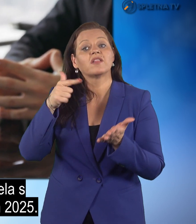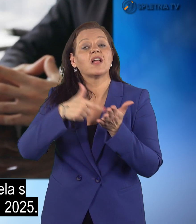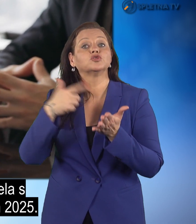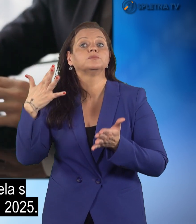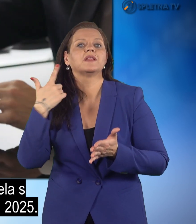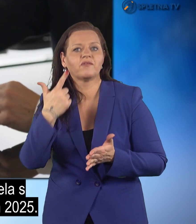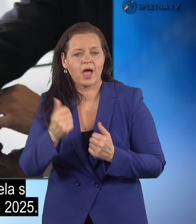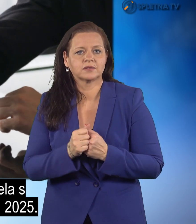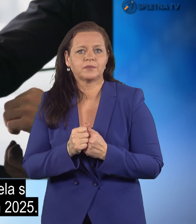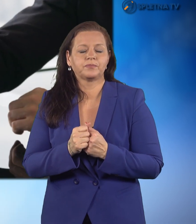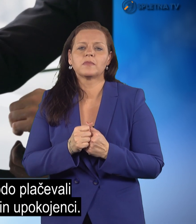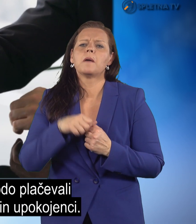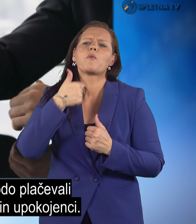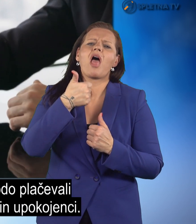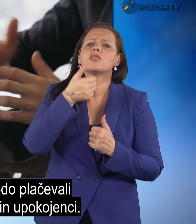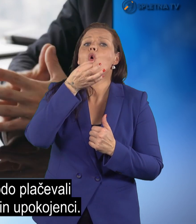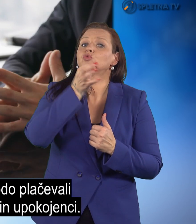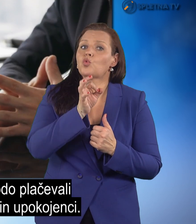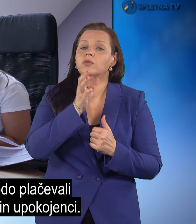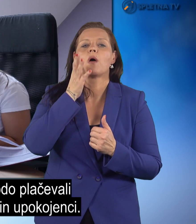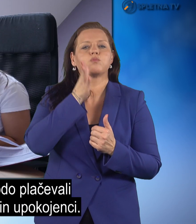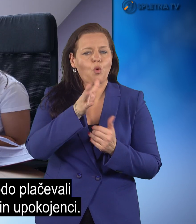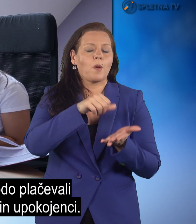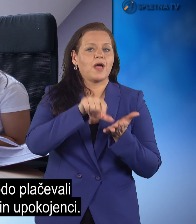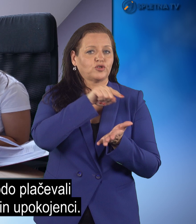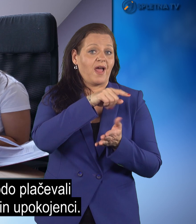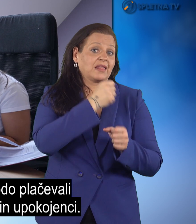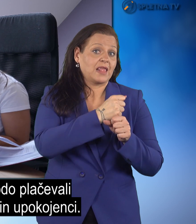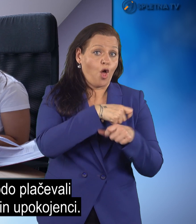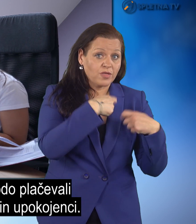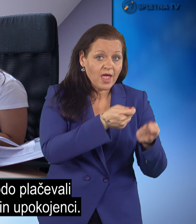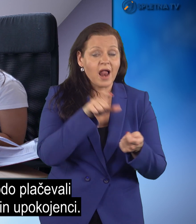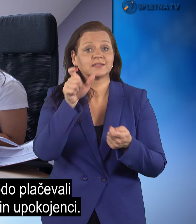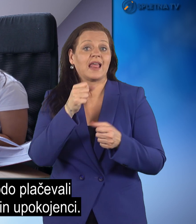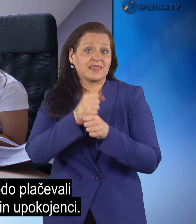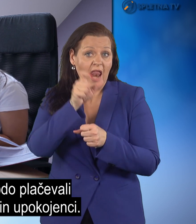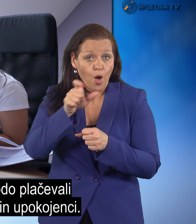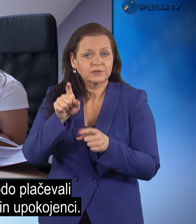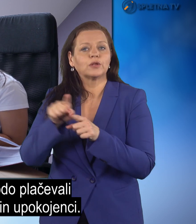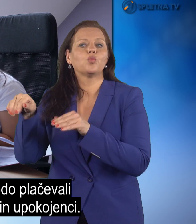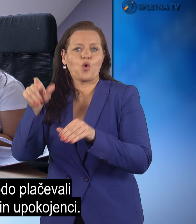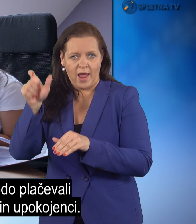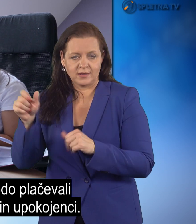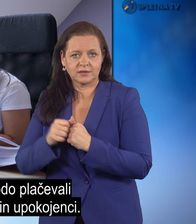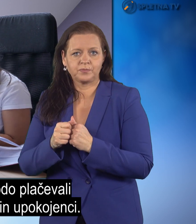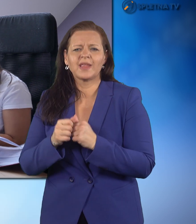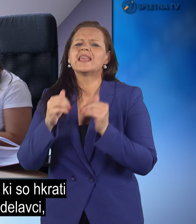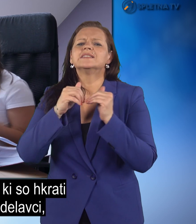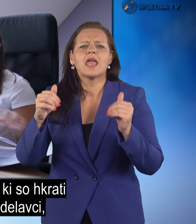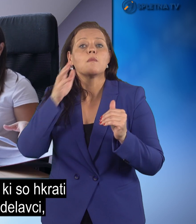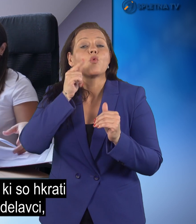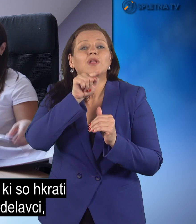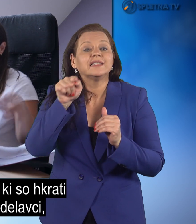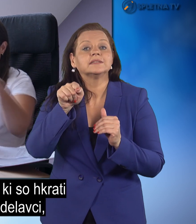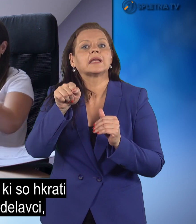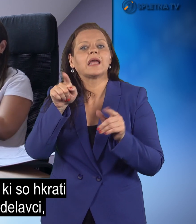2025. Po 1% bodo plačevali delodajalci, delavci in upokojenci.